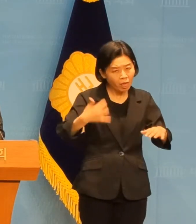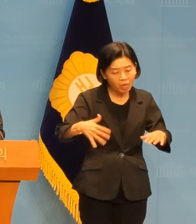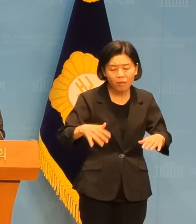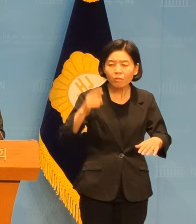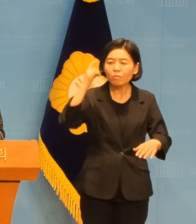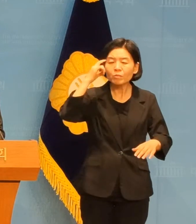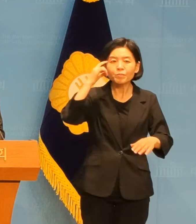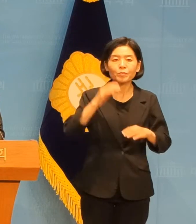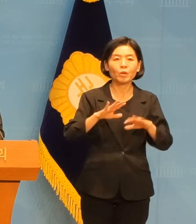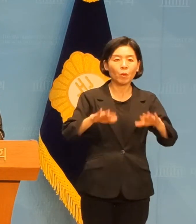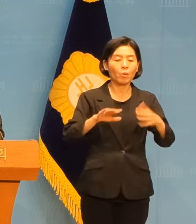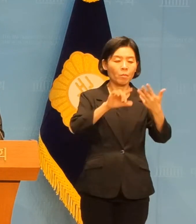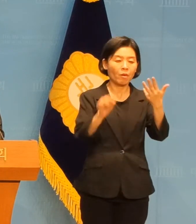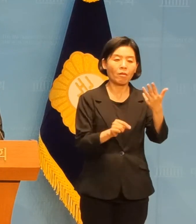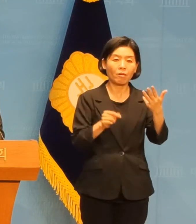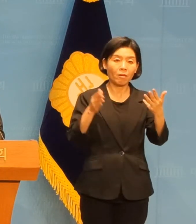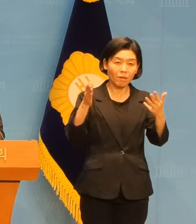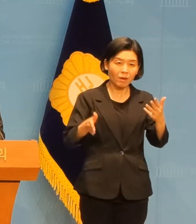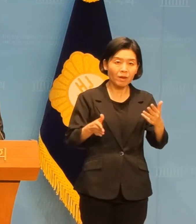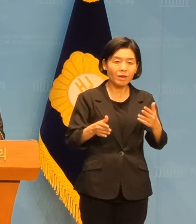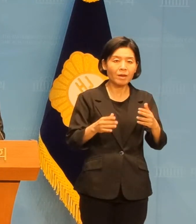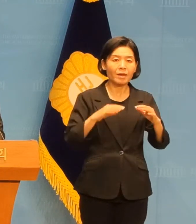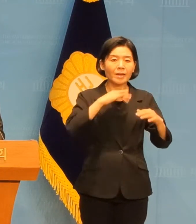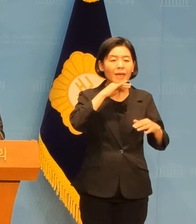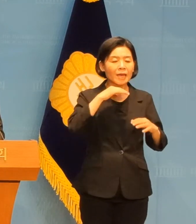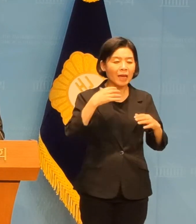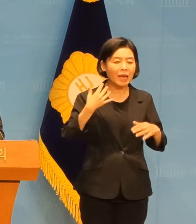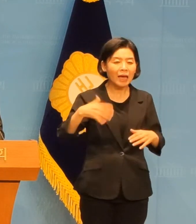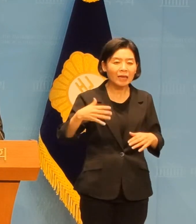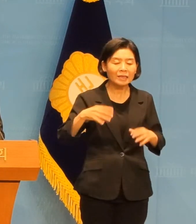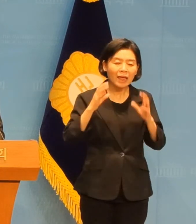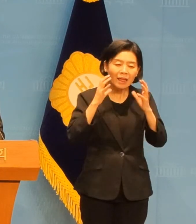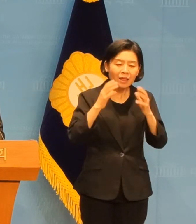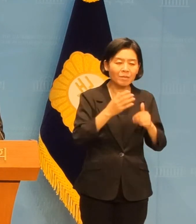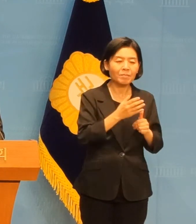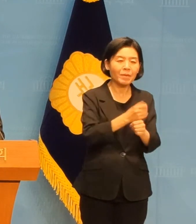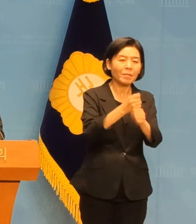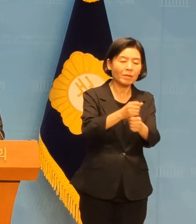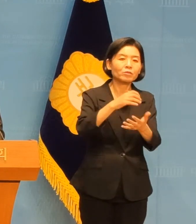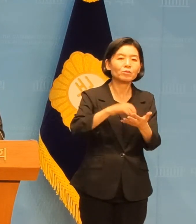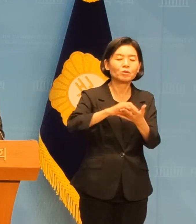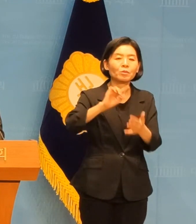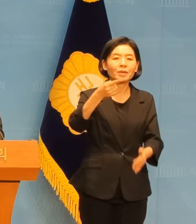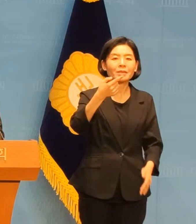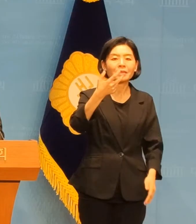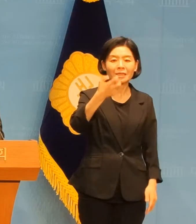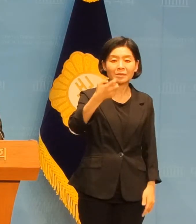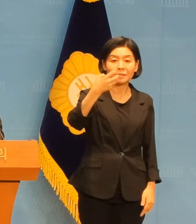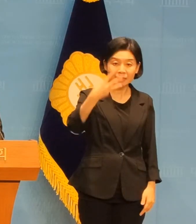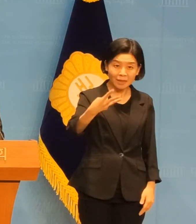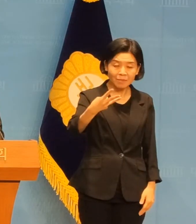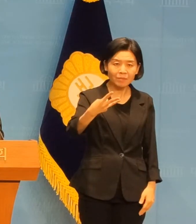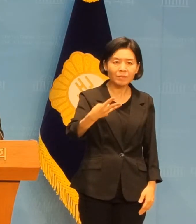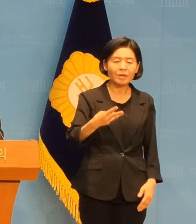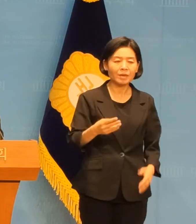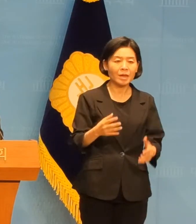올해 8월까지 미성년자 유괴 사건이 총 173건, 미수까지